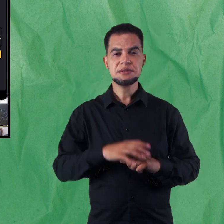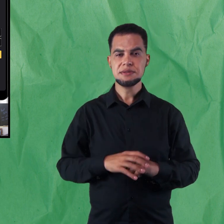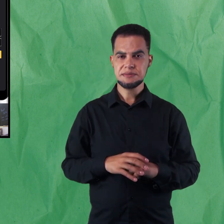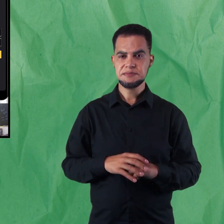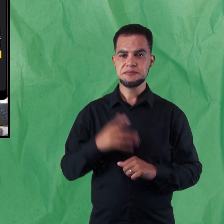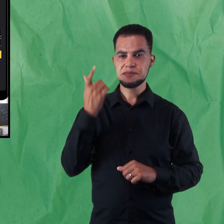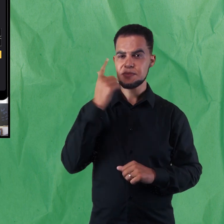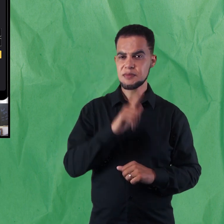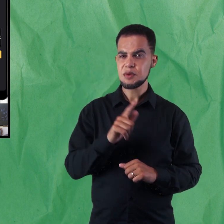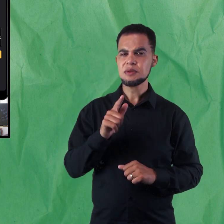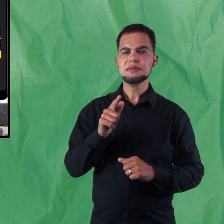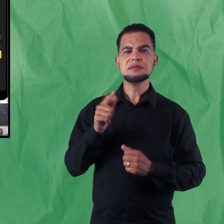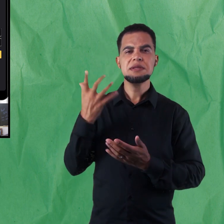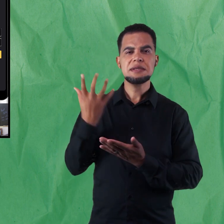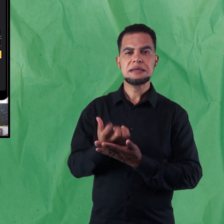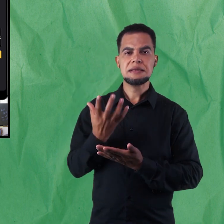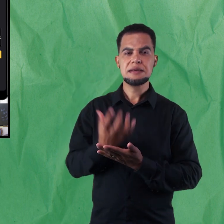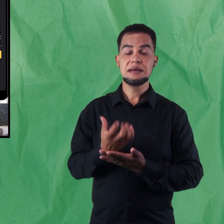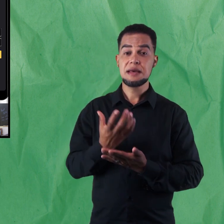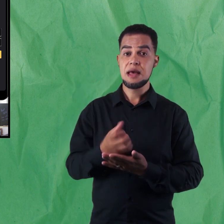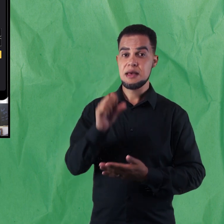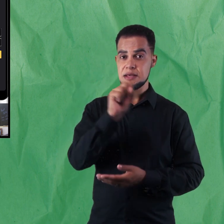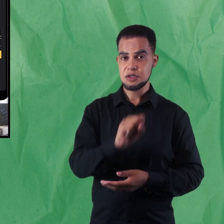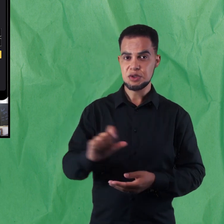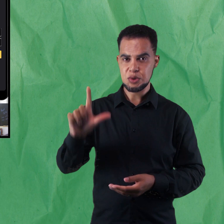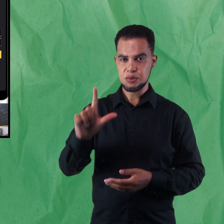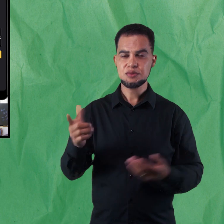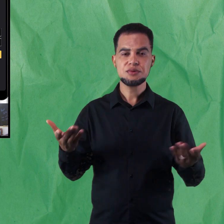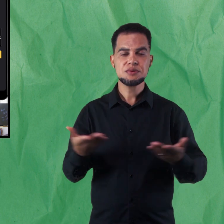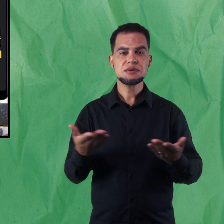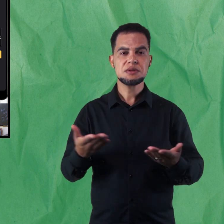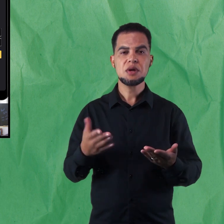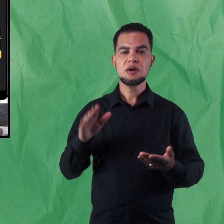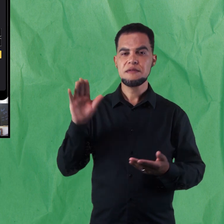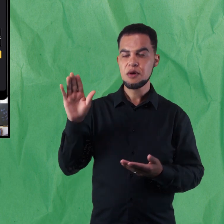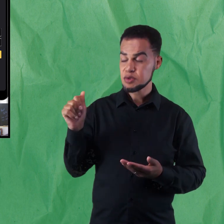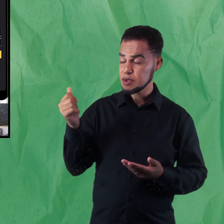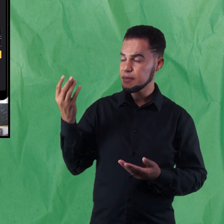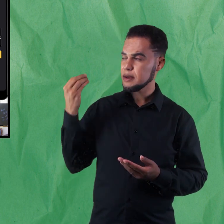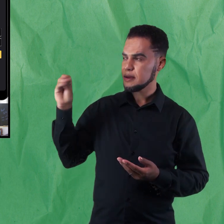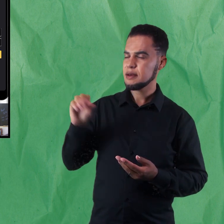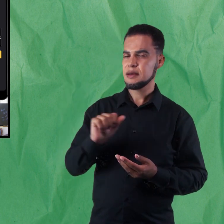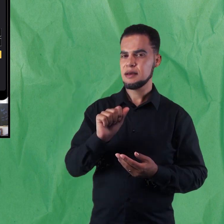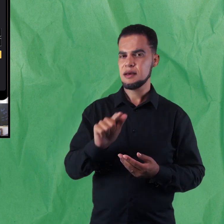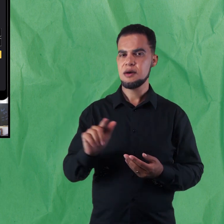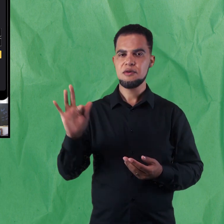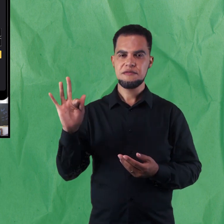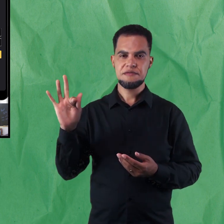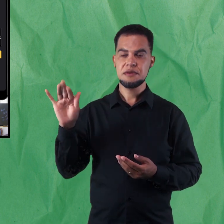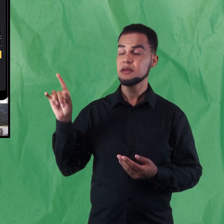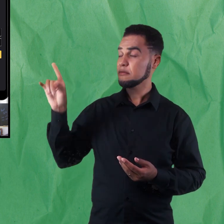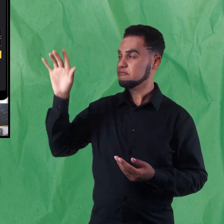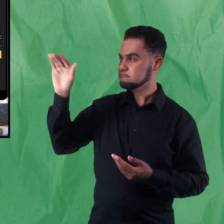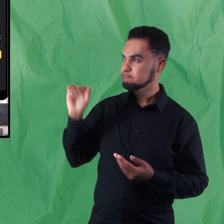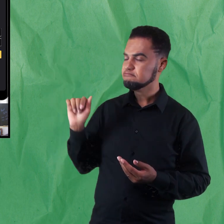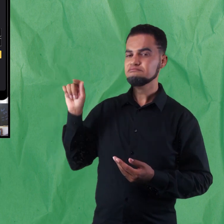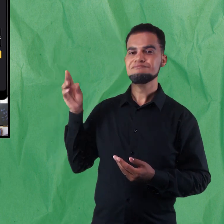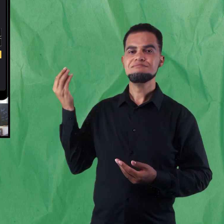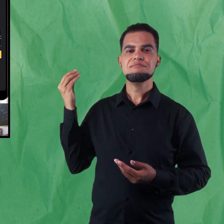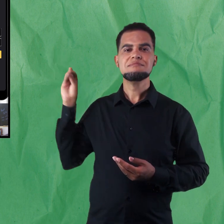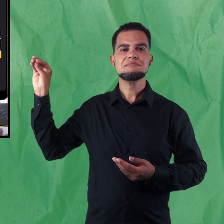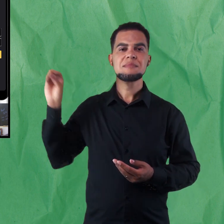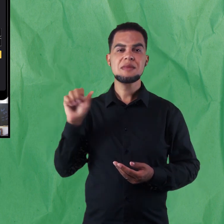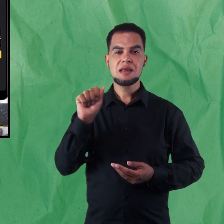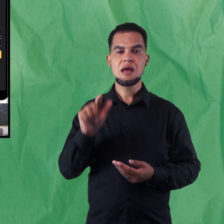a carregar aqui o isLoading, agora a gente vai chamar o auth lá do Firebase, né?